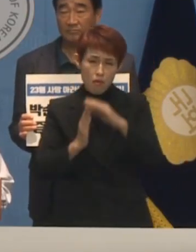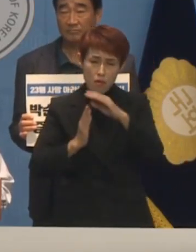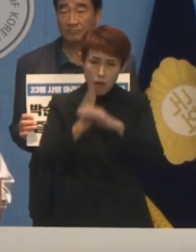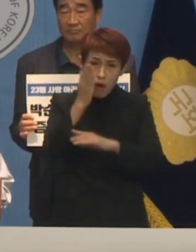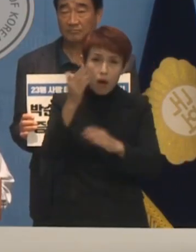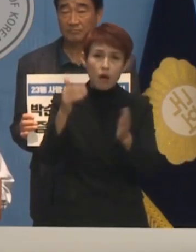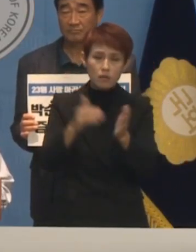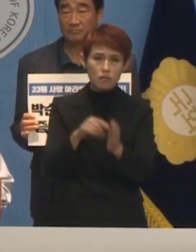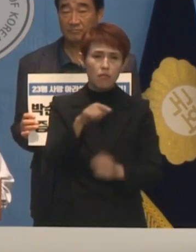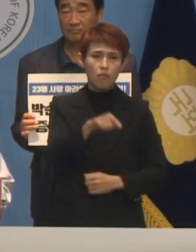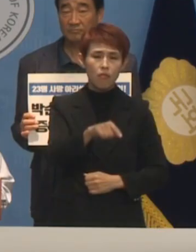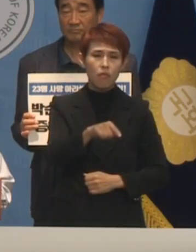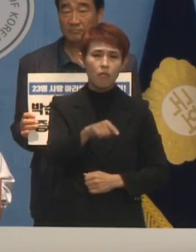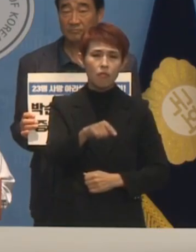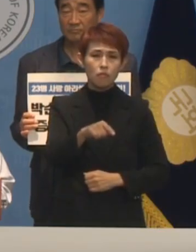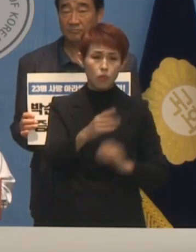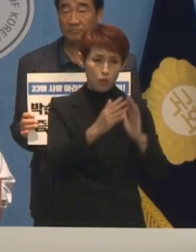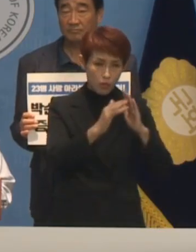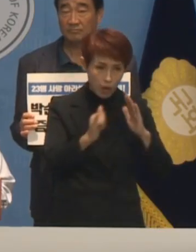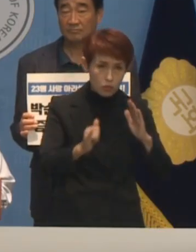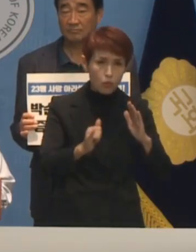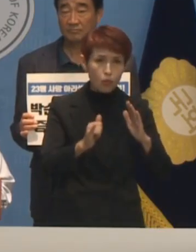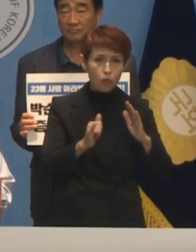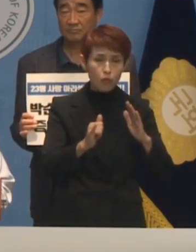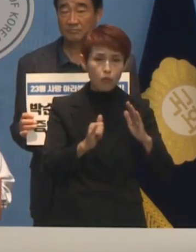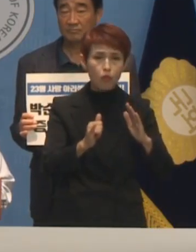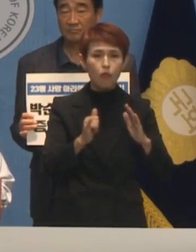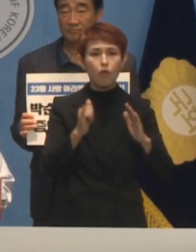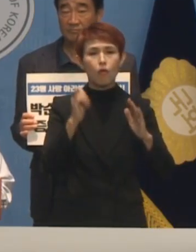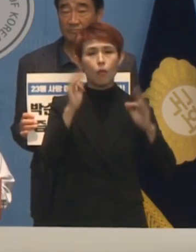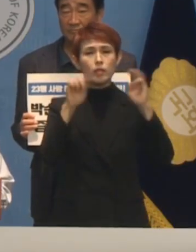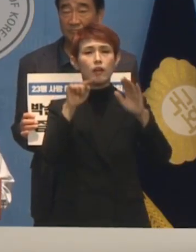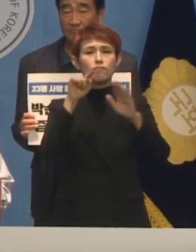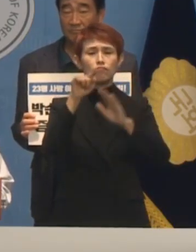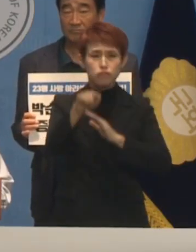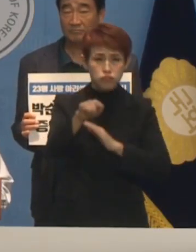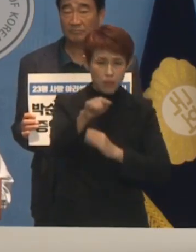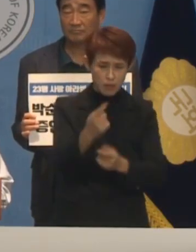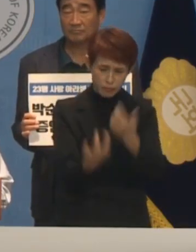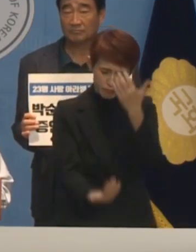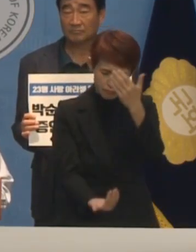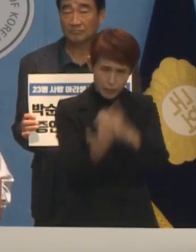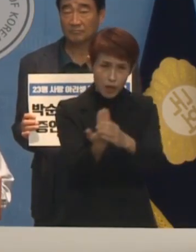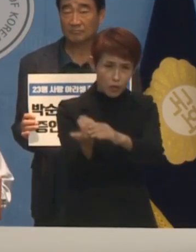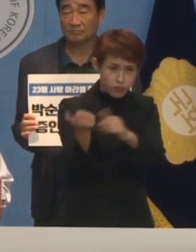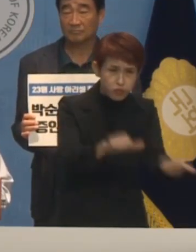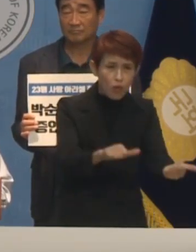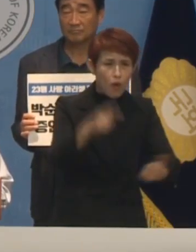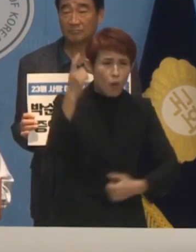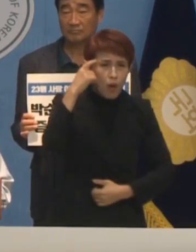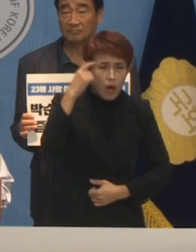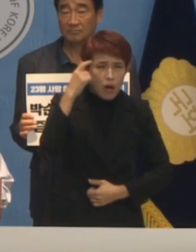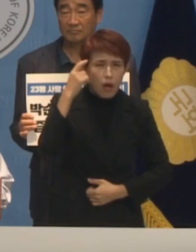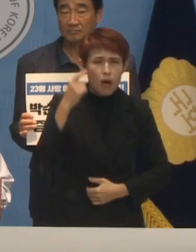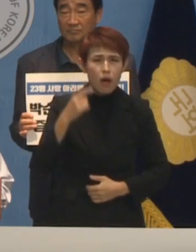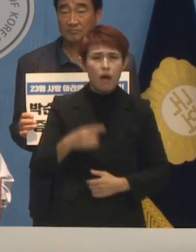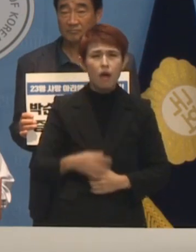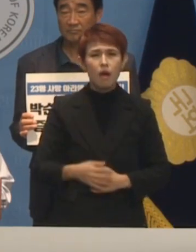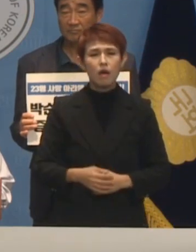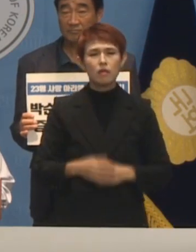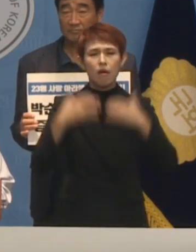사랑하는 가족이 하루아침에 멀쩡하게 출근했다가 일터에서 죽음에 이르게 되었는지, 한여름 폭염을